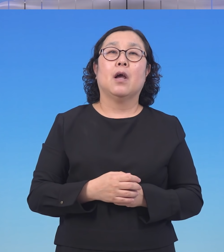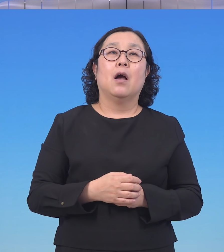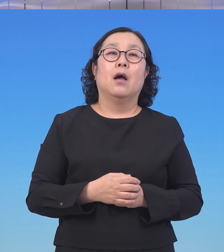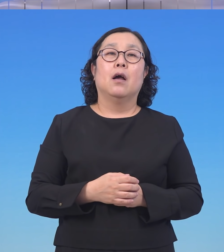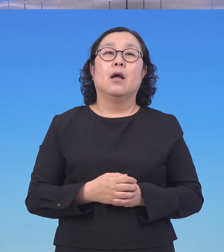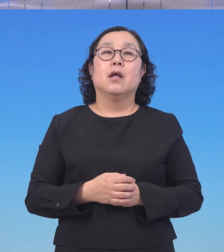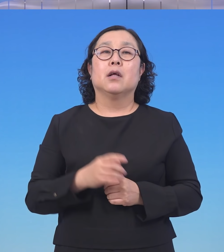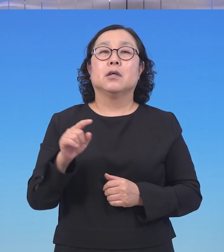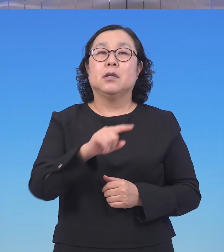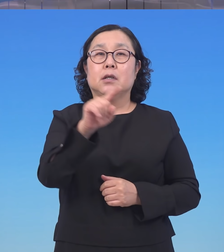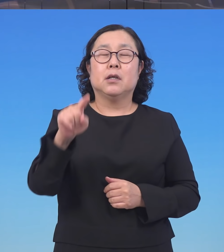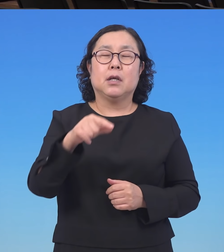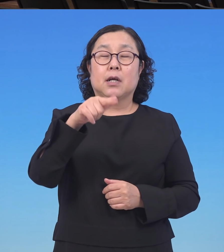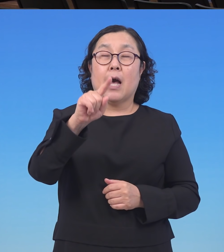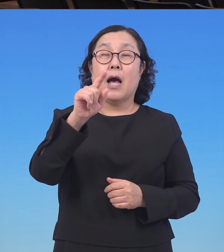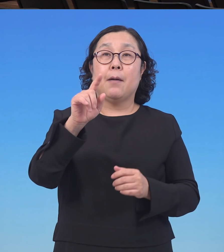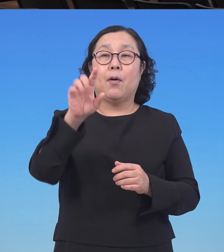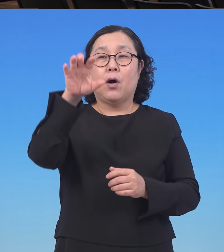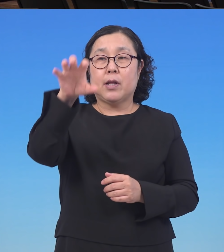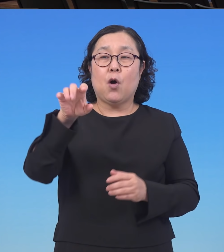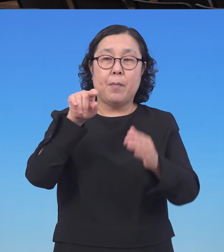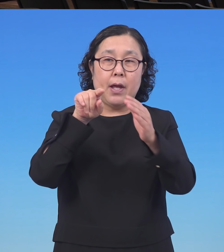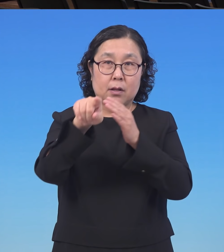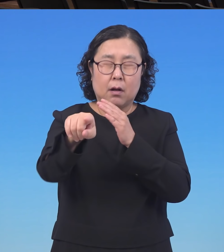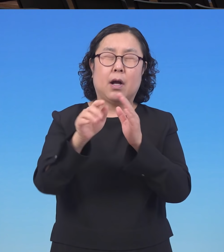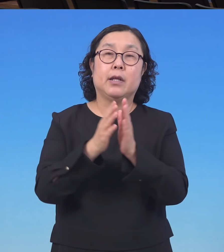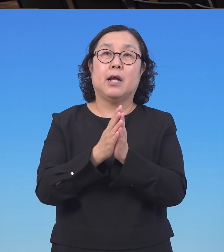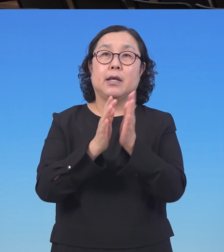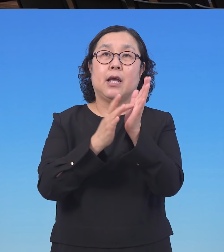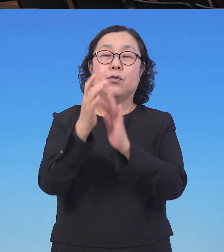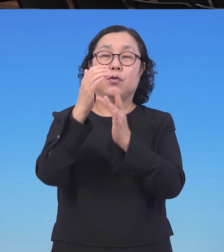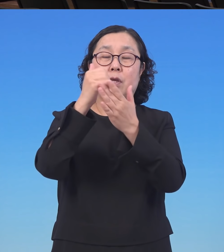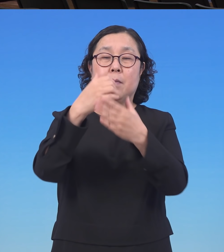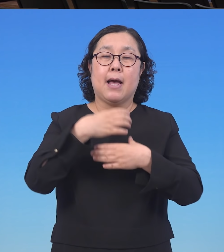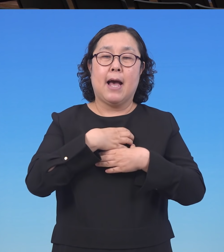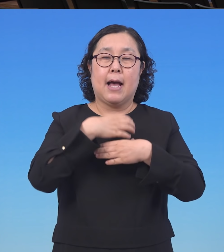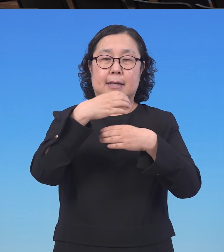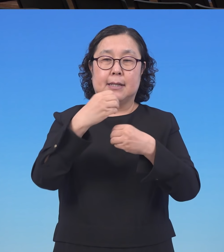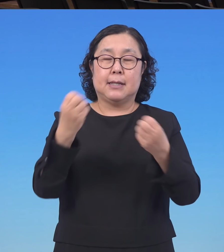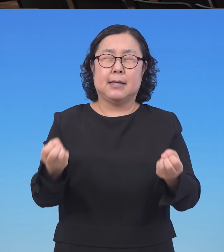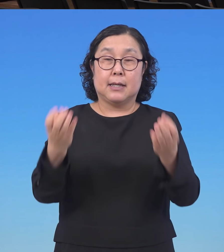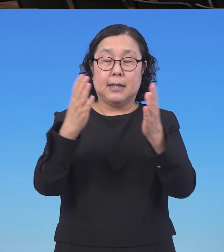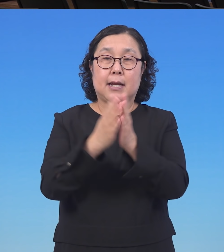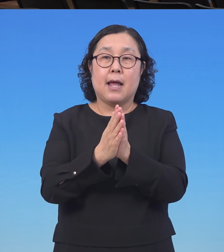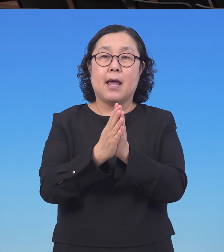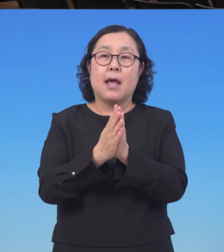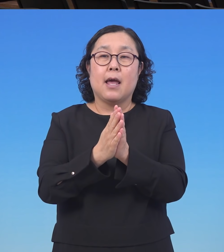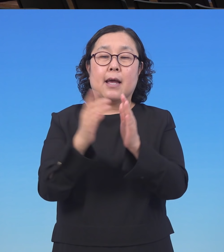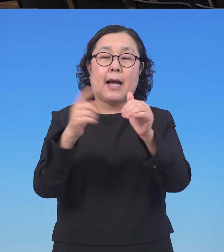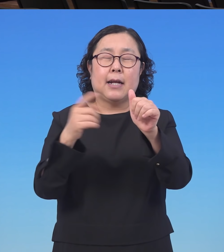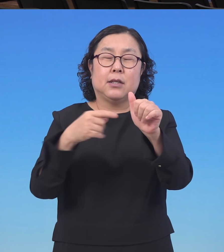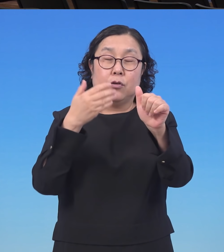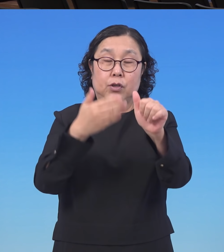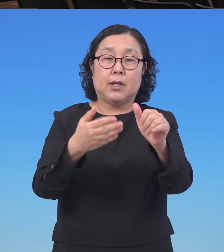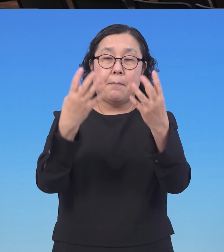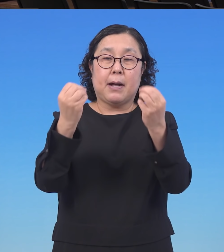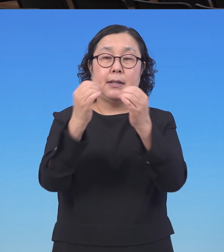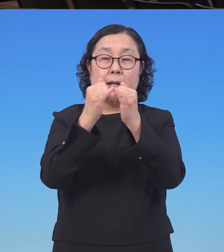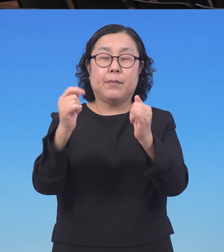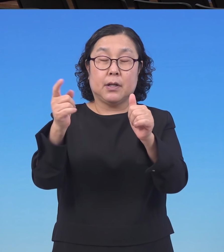22절인데요. 21절부터 보십시오. 그들이 가버나움에 들어가니라. 예수께서 곧 안식일에 회당에 들어가 가르치심에